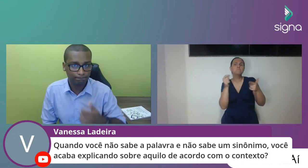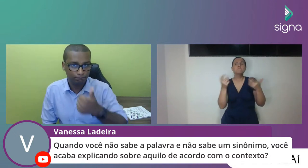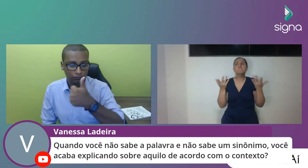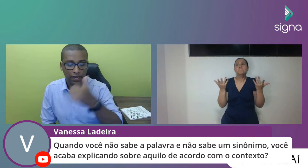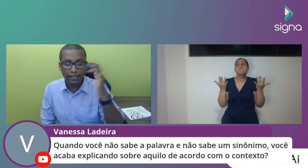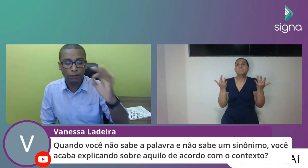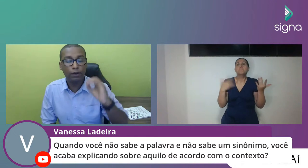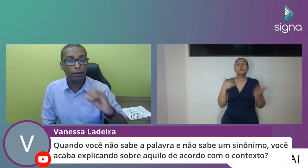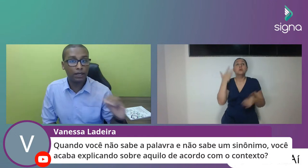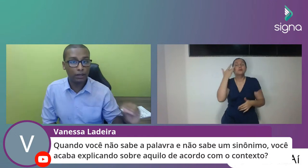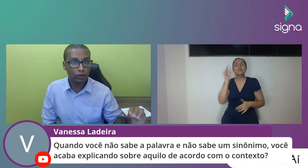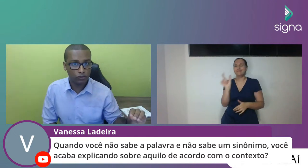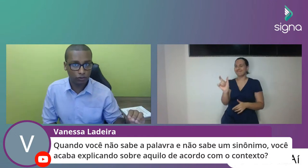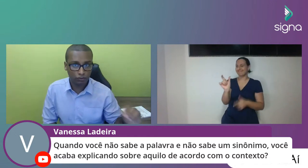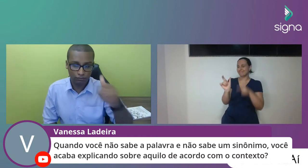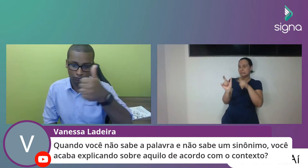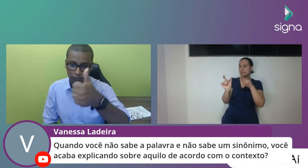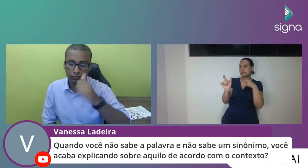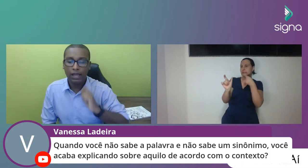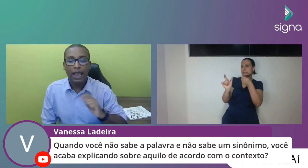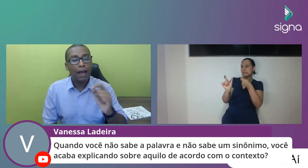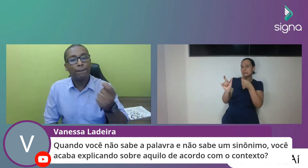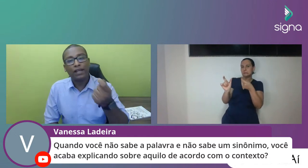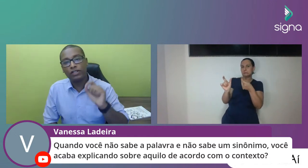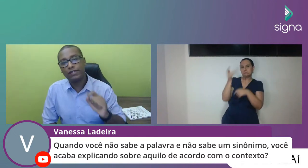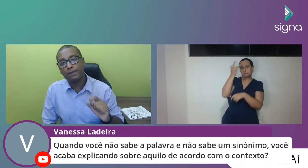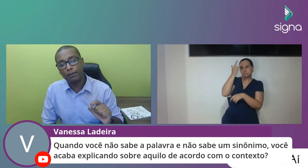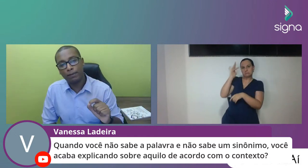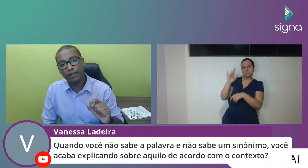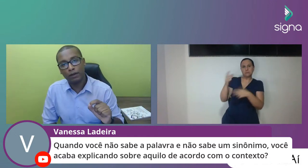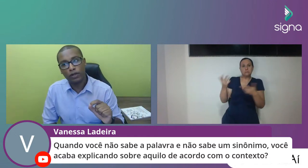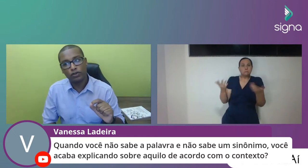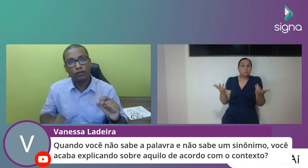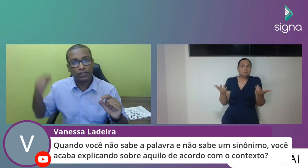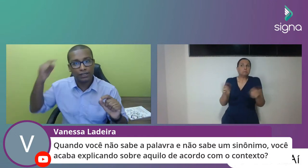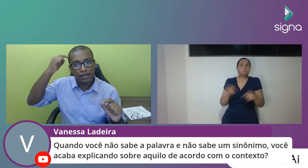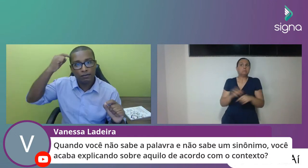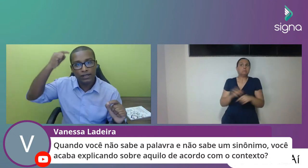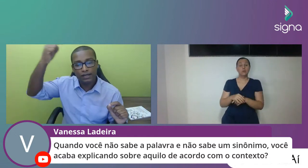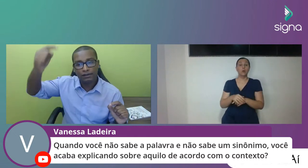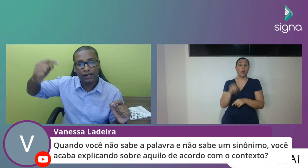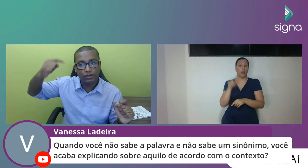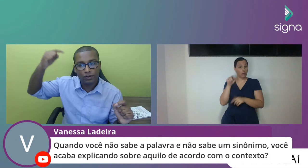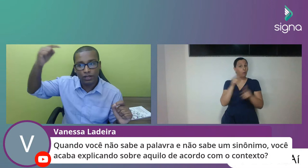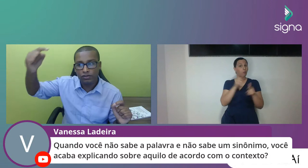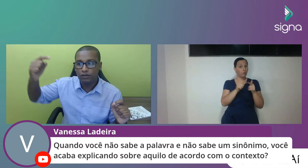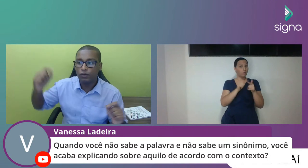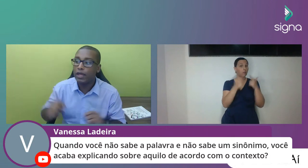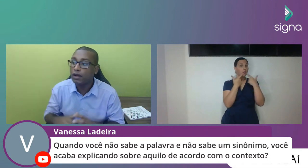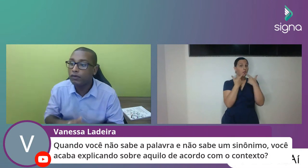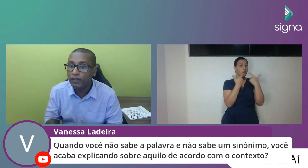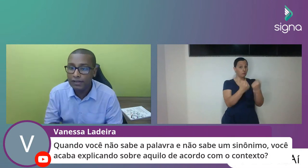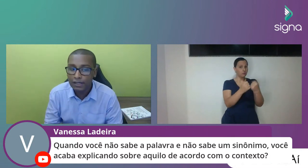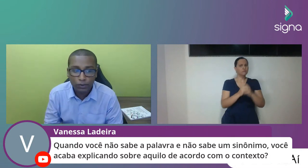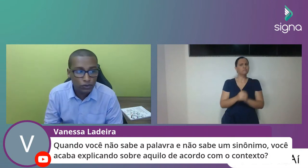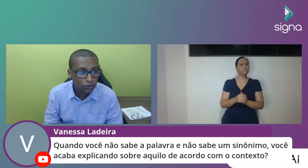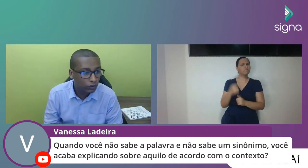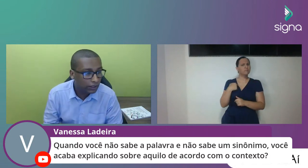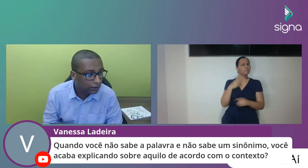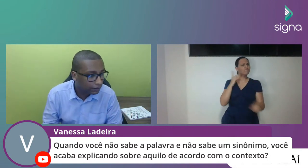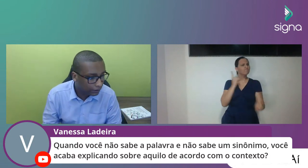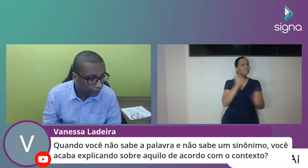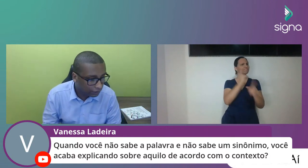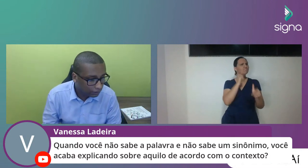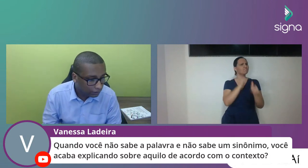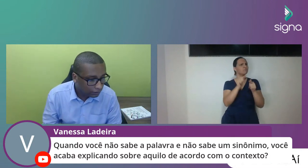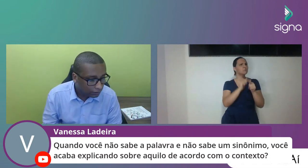palavra. Esse é um problema linguístico. A partir desse problema linguístico, eu vou traçar uma estratégia cognitiva. O que eu vou fazer para o